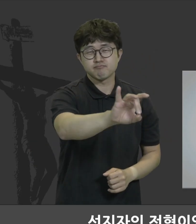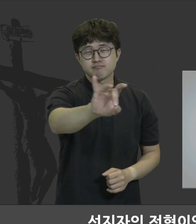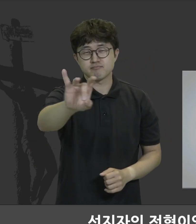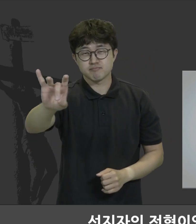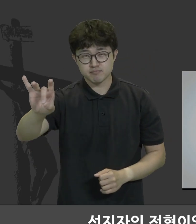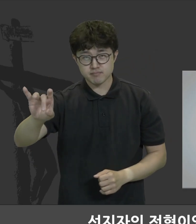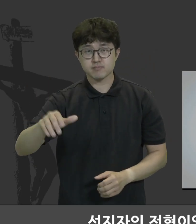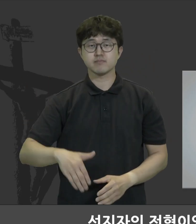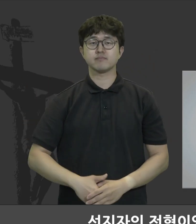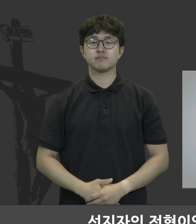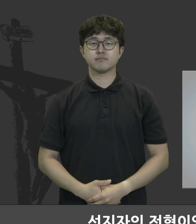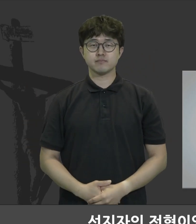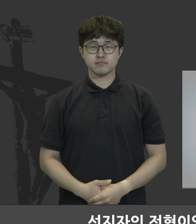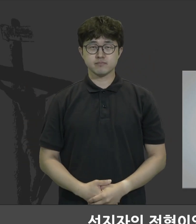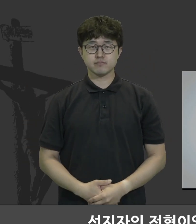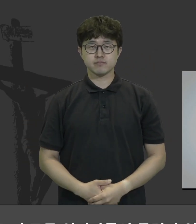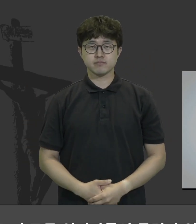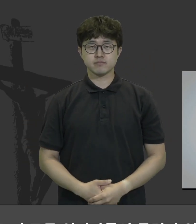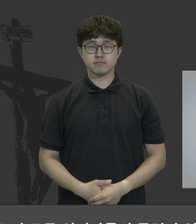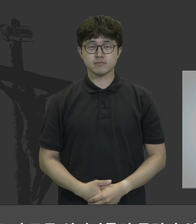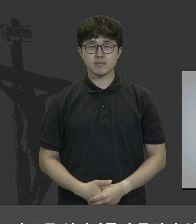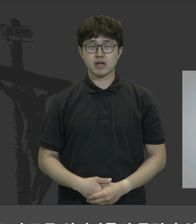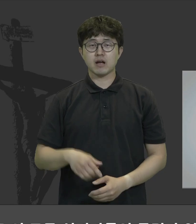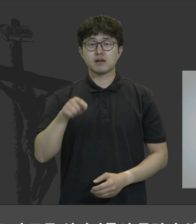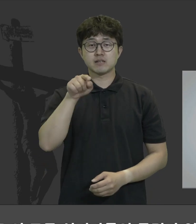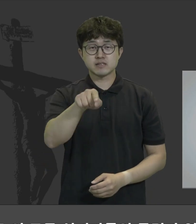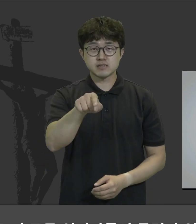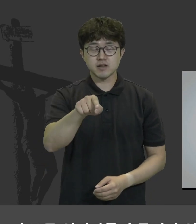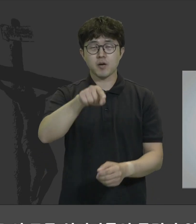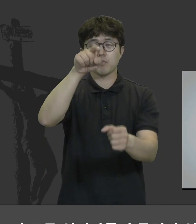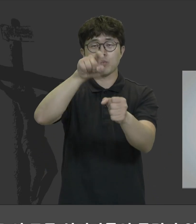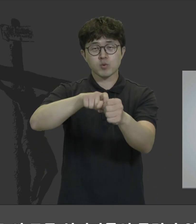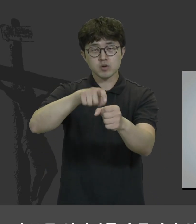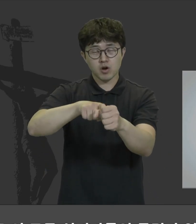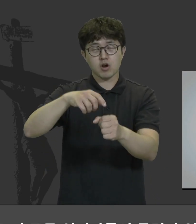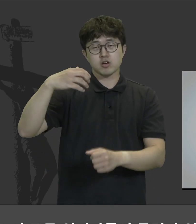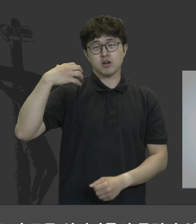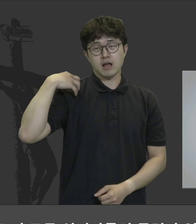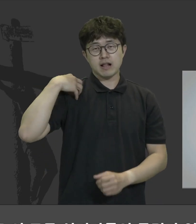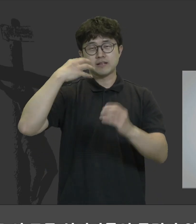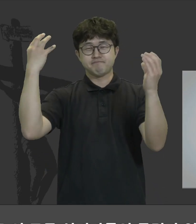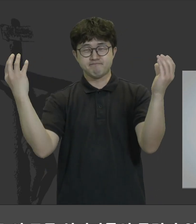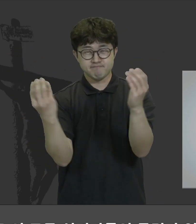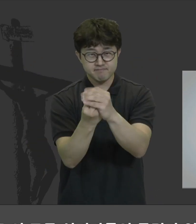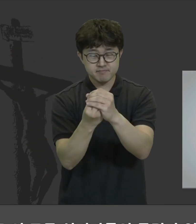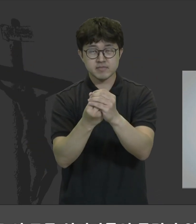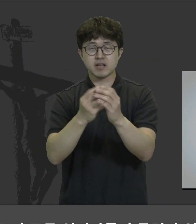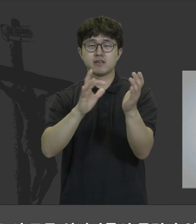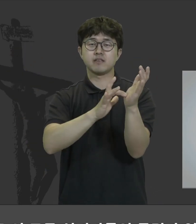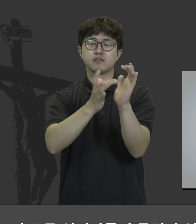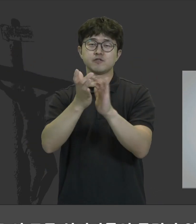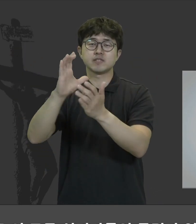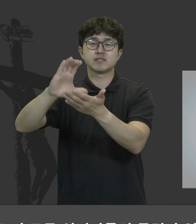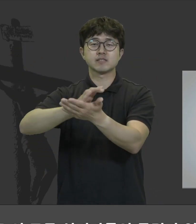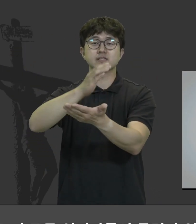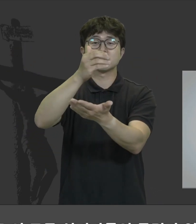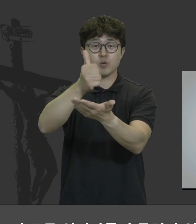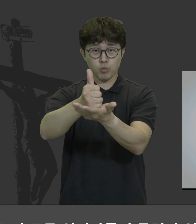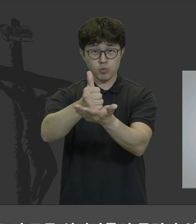후대의 선지자들, 그리고 이 모든 선지자들의 목적과 역할을 성취하신 예수 그리스도.